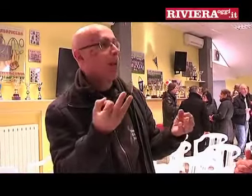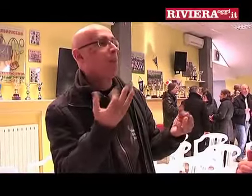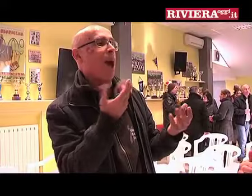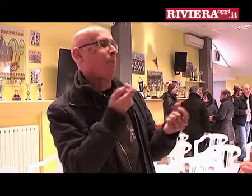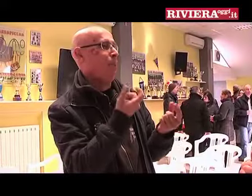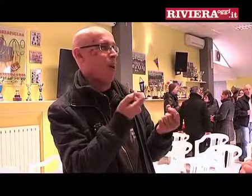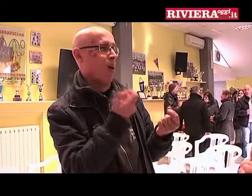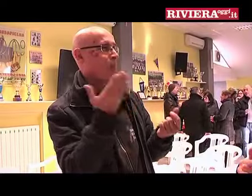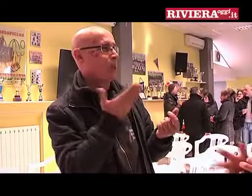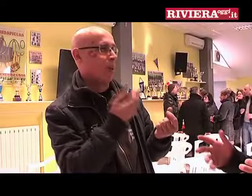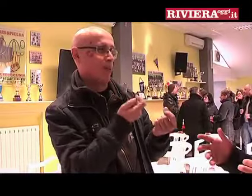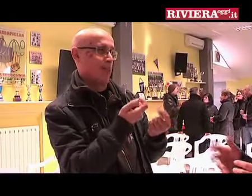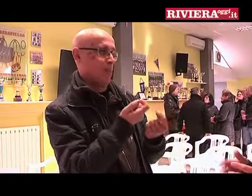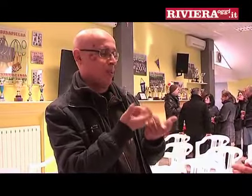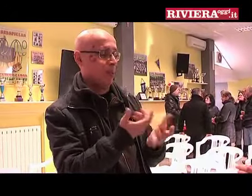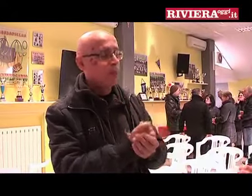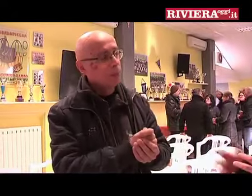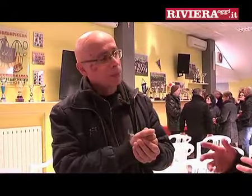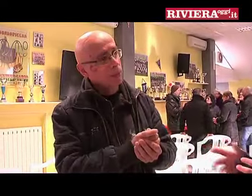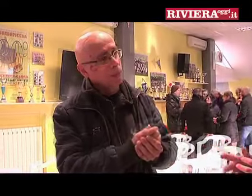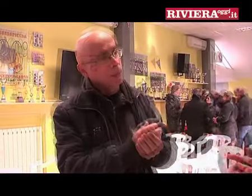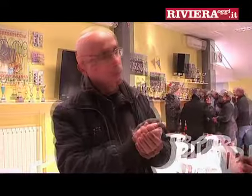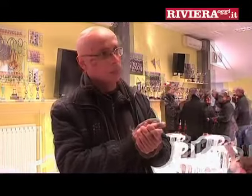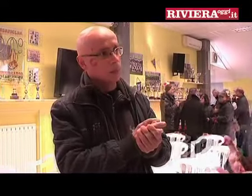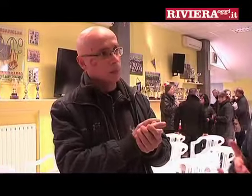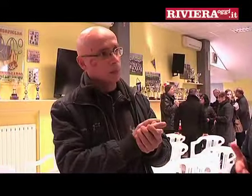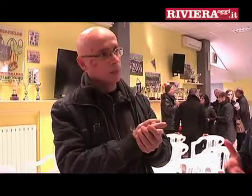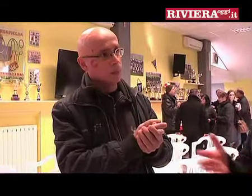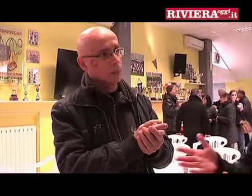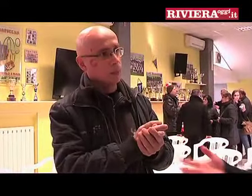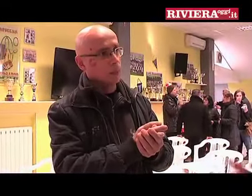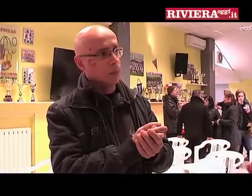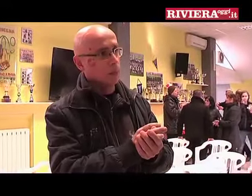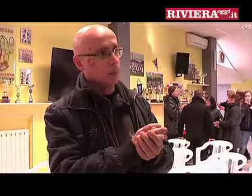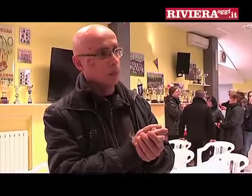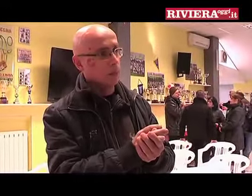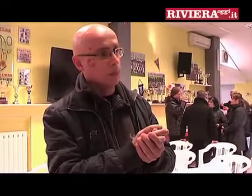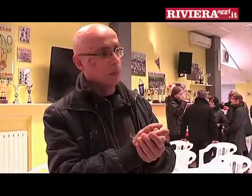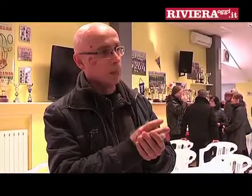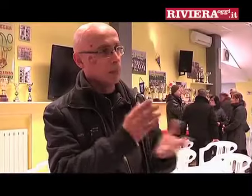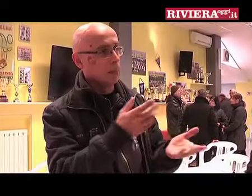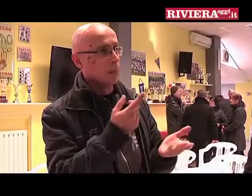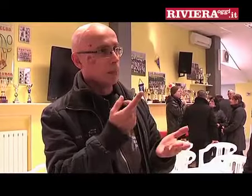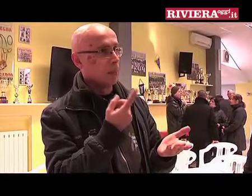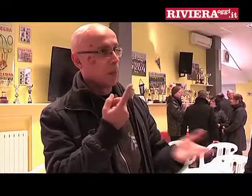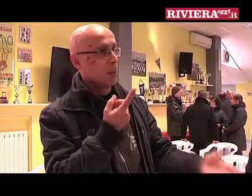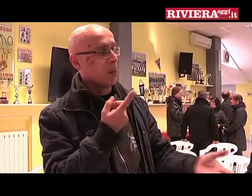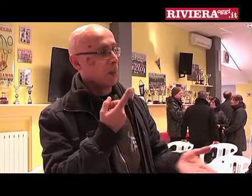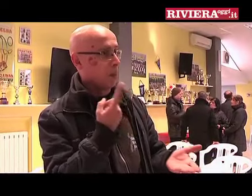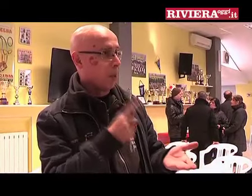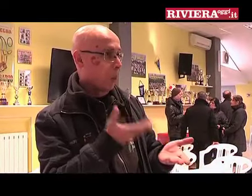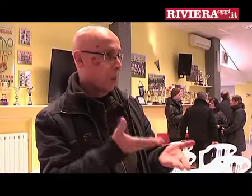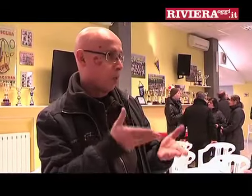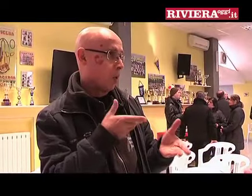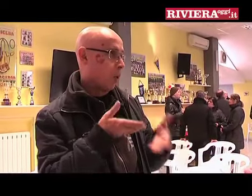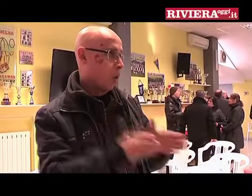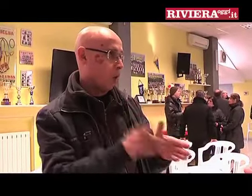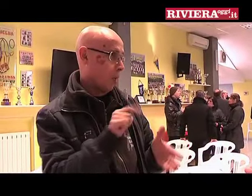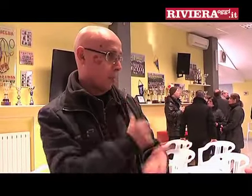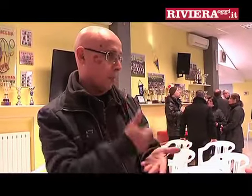in quanto i sordi non riuscendo a sentire la propria voce hanno una voce un po' strana e quindi spesso la comunicazione è